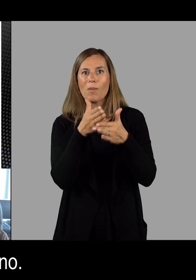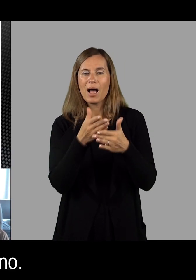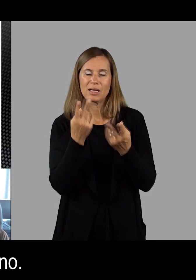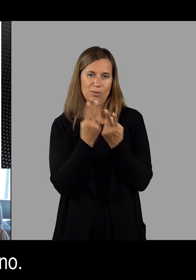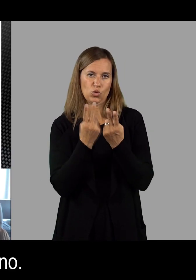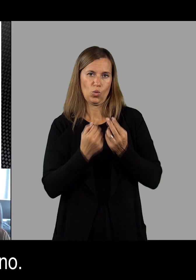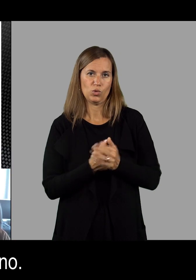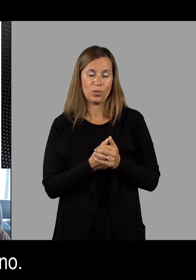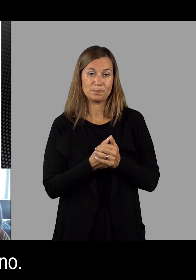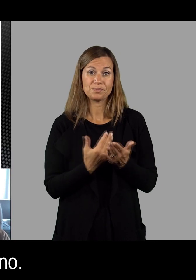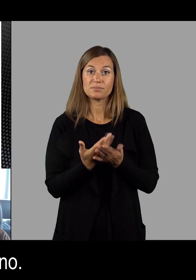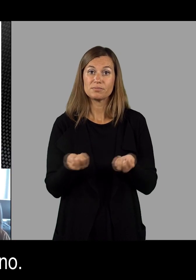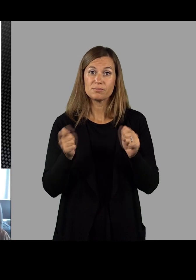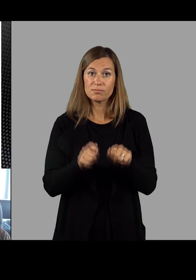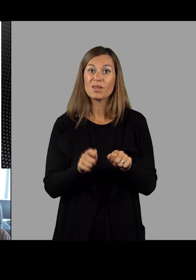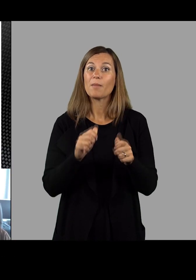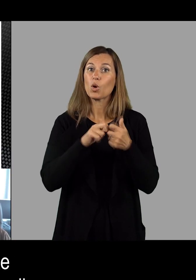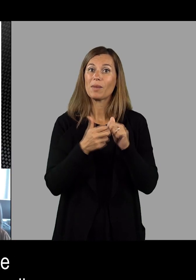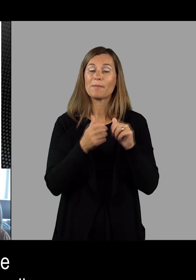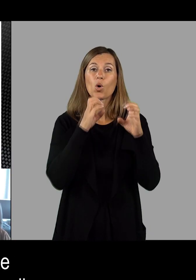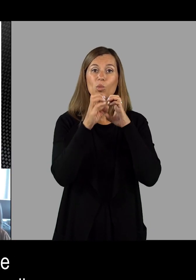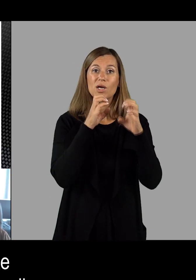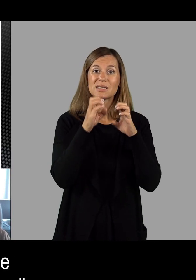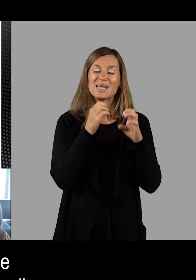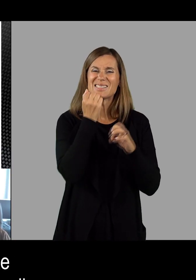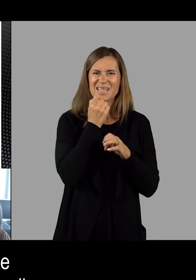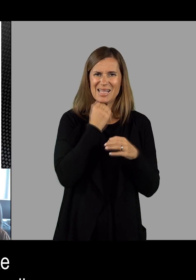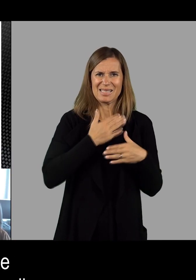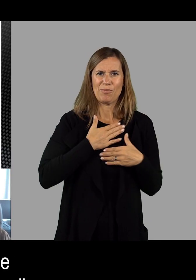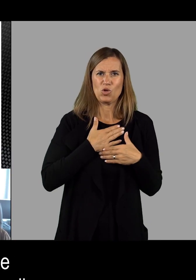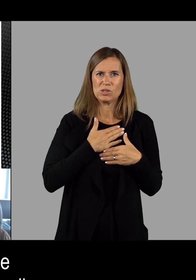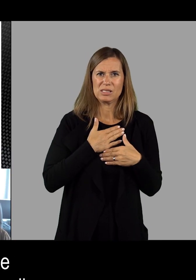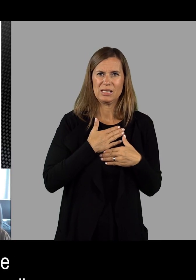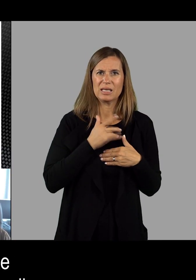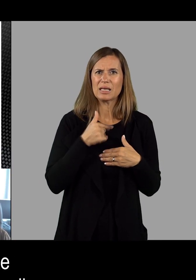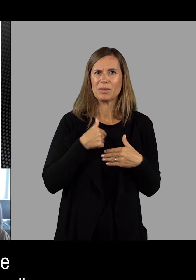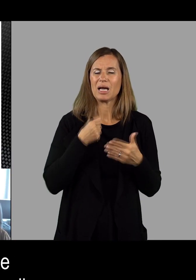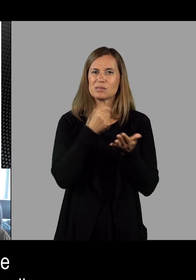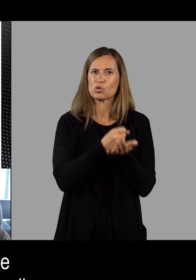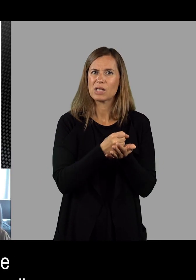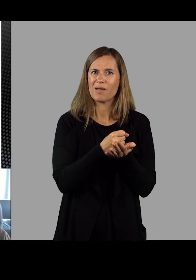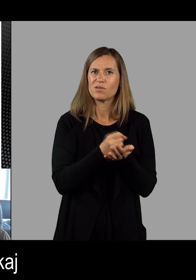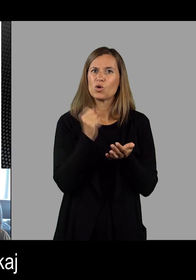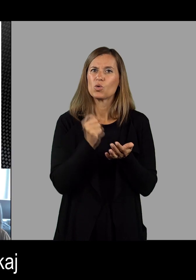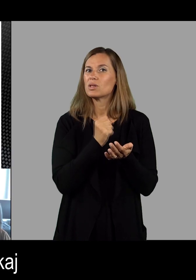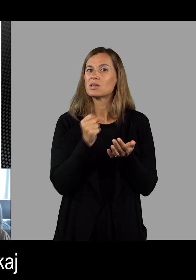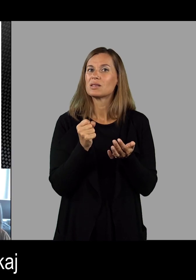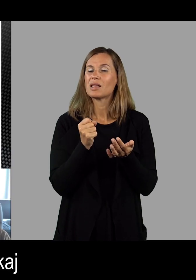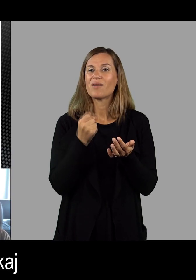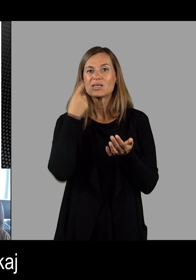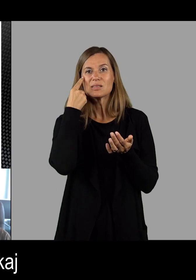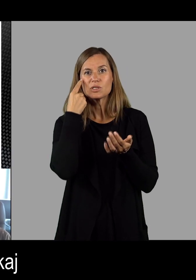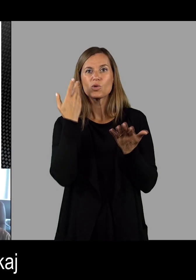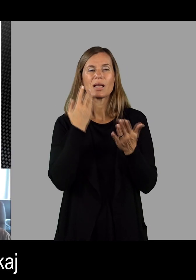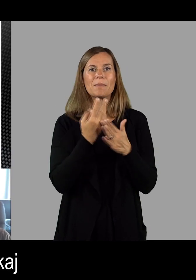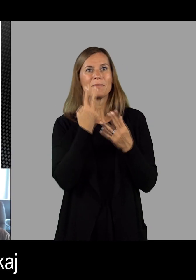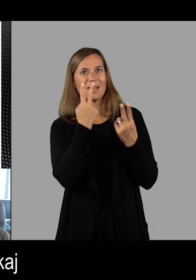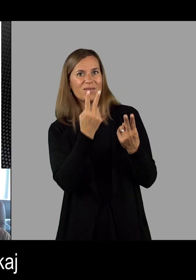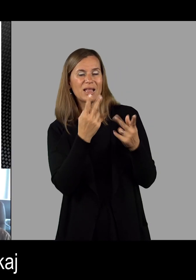podobno, ne. In če se zaključim, problem komunikacijske zasebnosti, ki bi ga izpostavil, ne, da pač sam v smislu